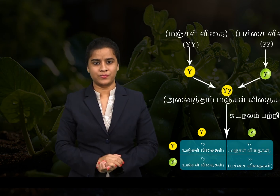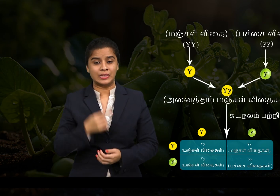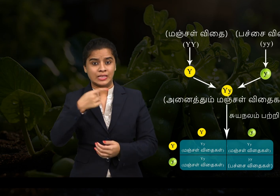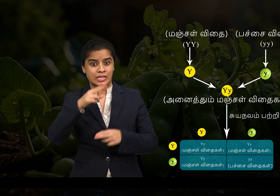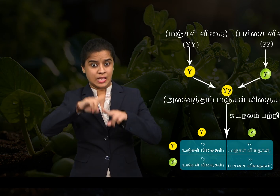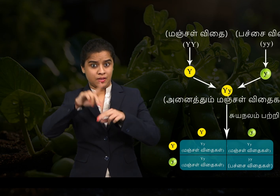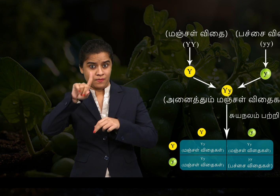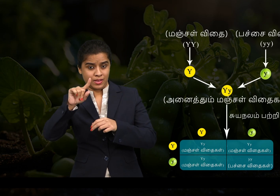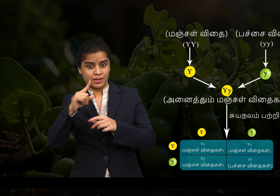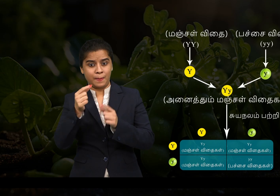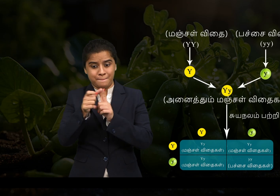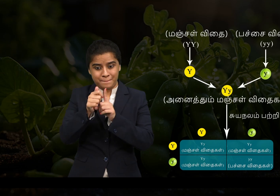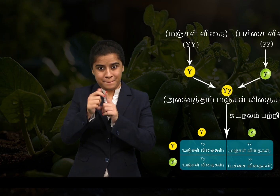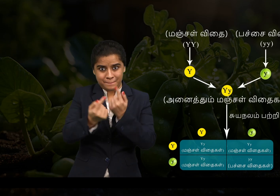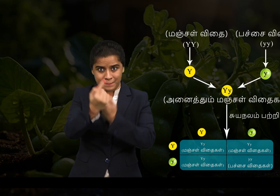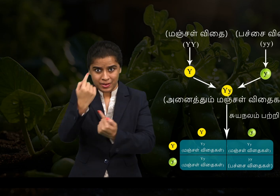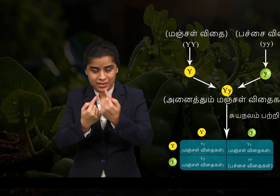இந்த F1 பட்டாணி செடிகள்